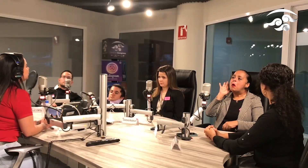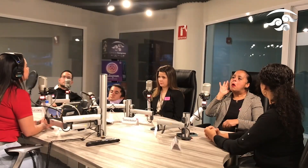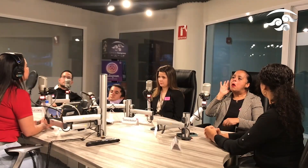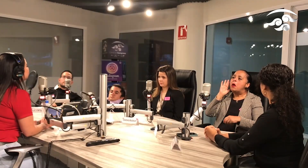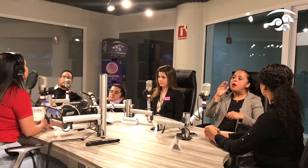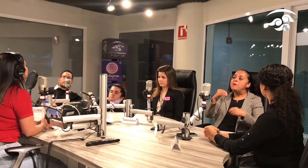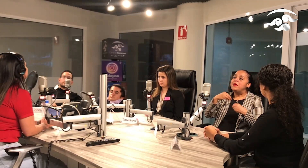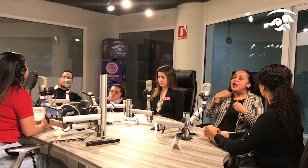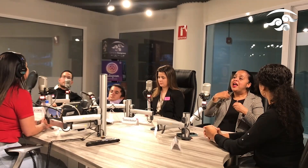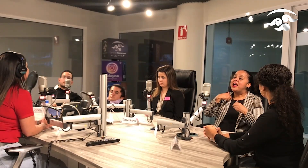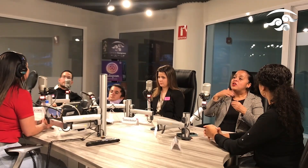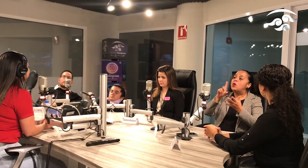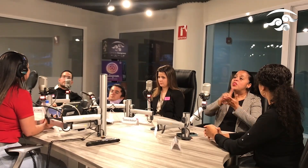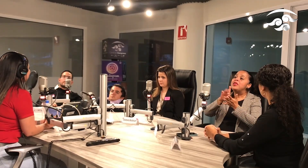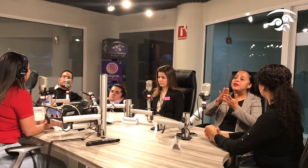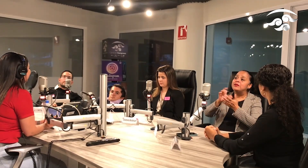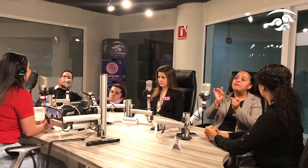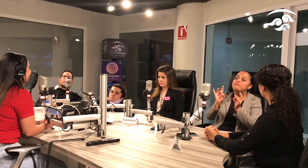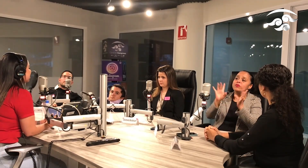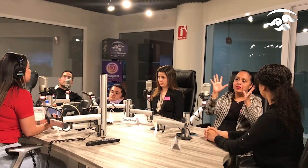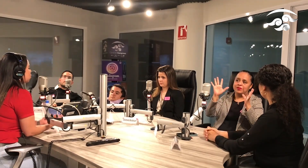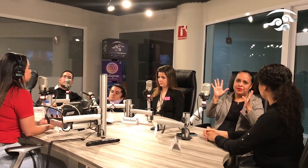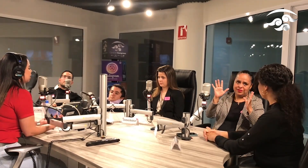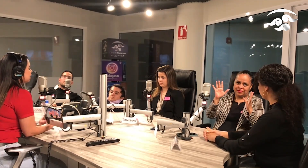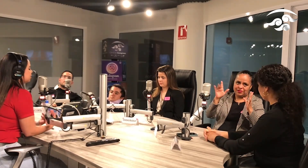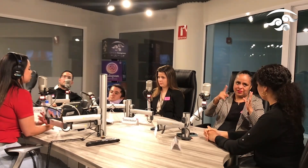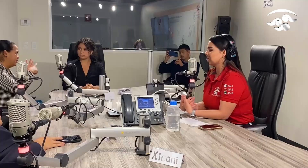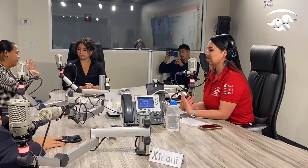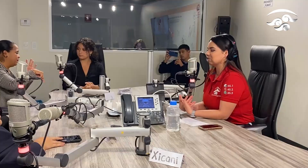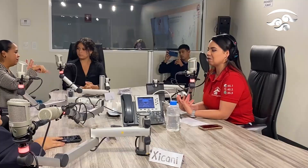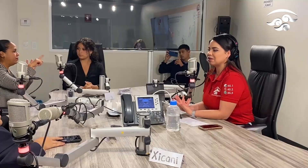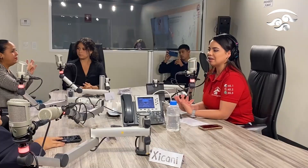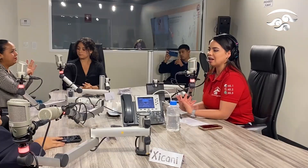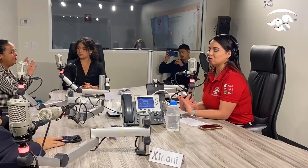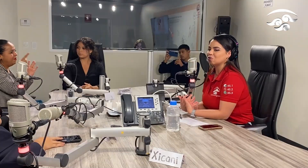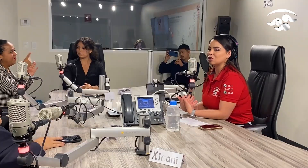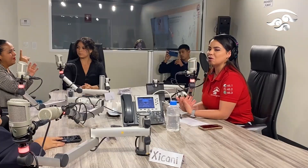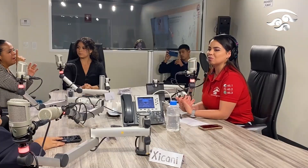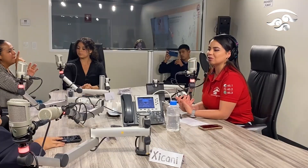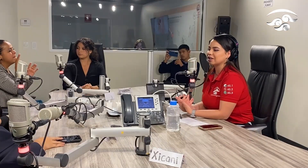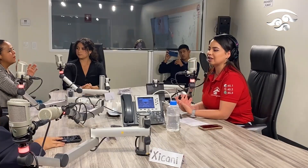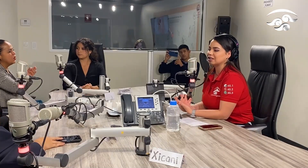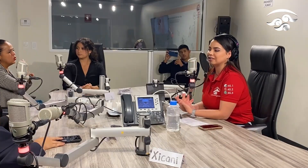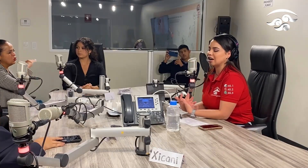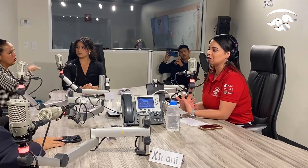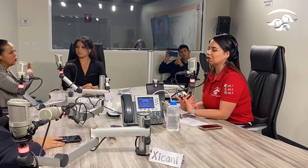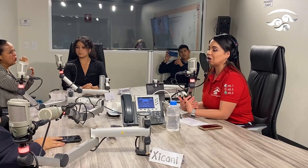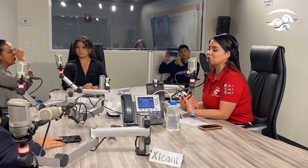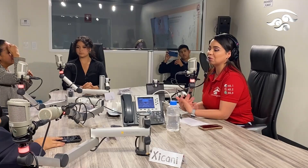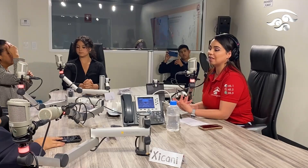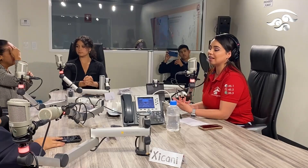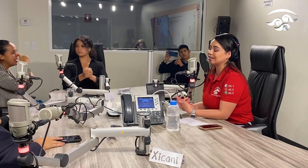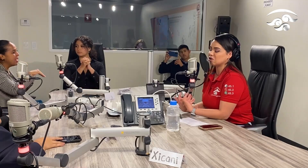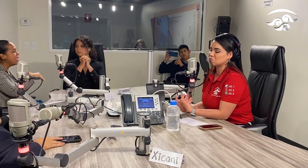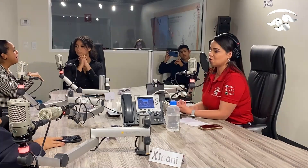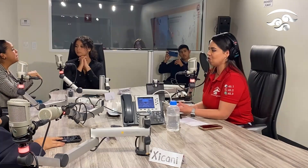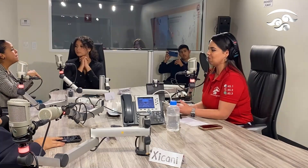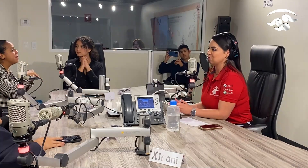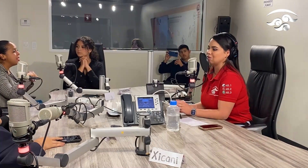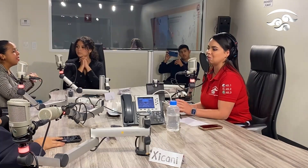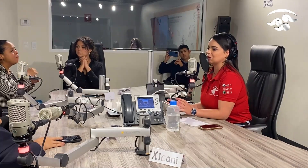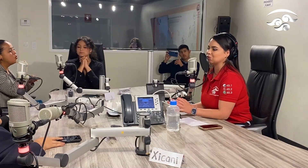vida les dé una discapacidad, ¿no? Y cosa que es obviamente una mentira. Todos sabemos que llegando a alguna edad